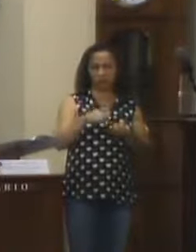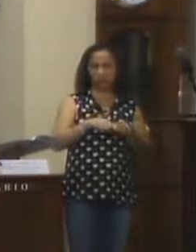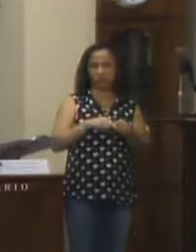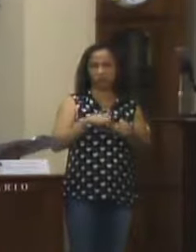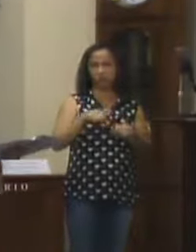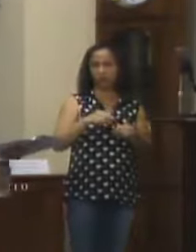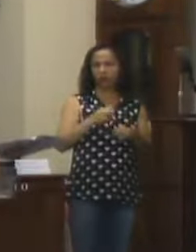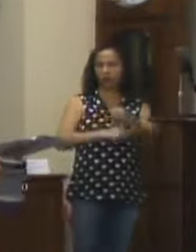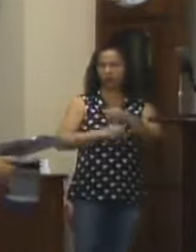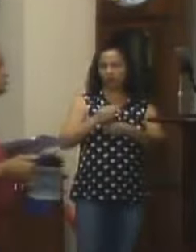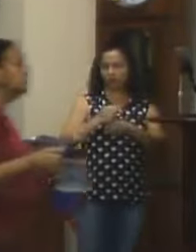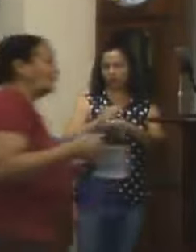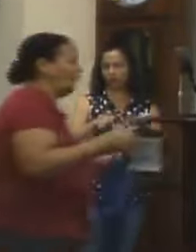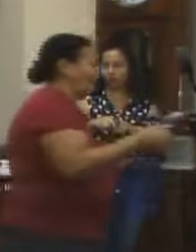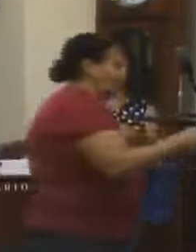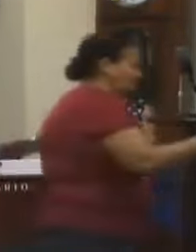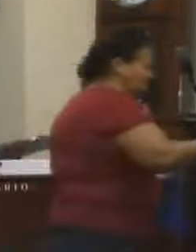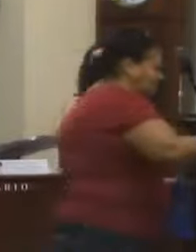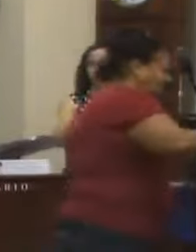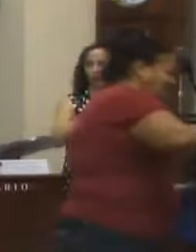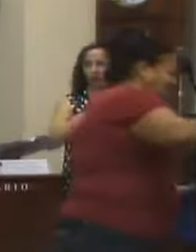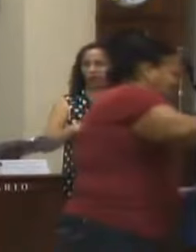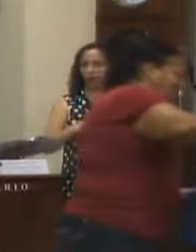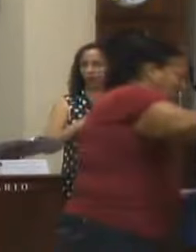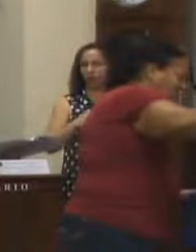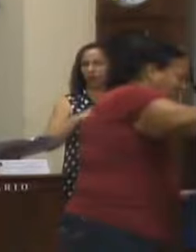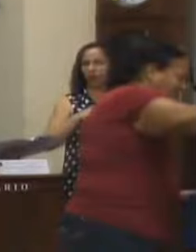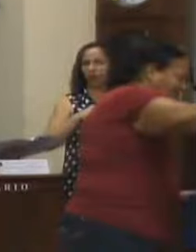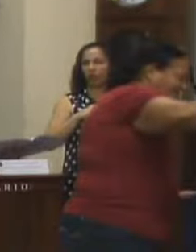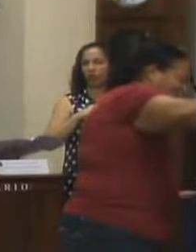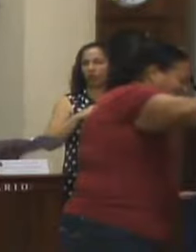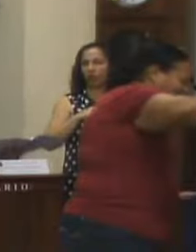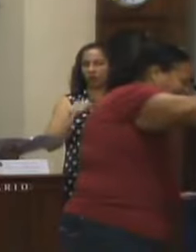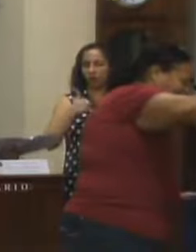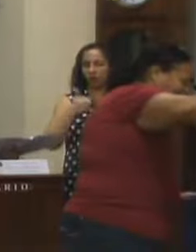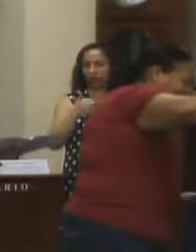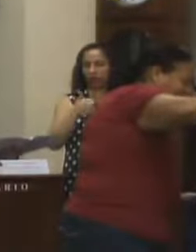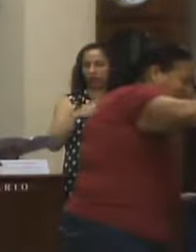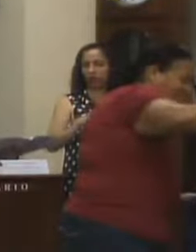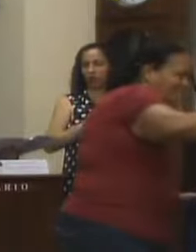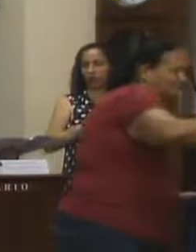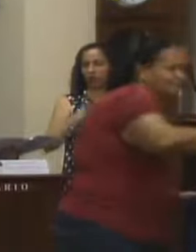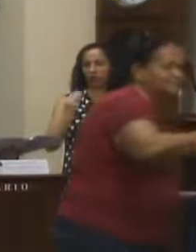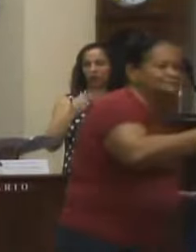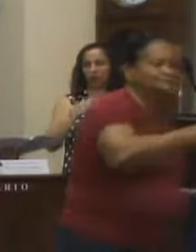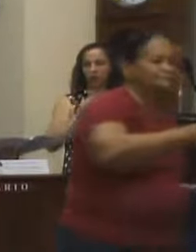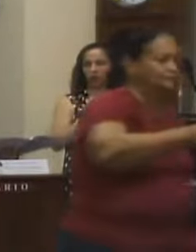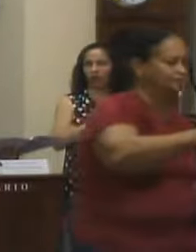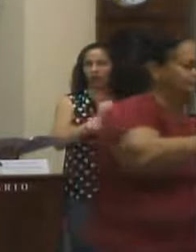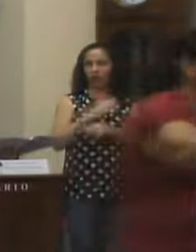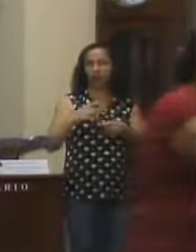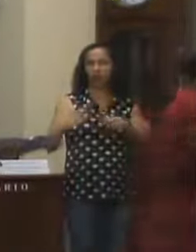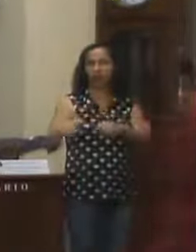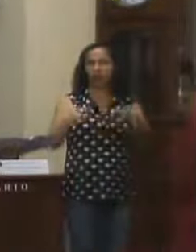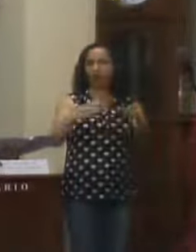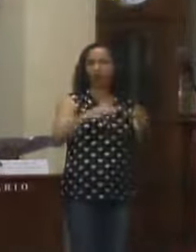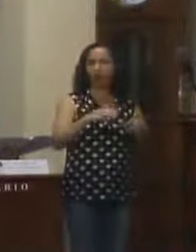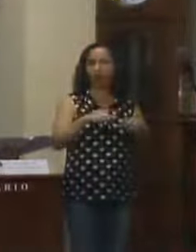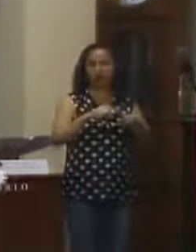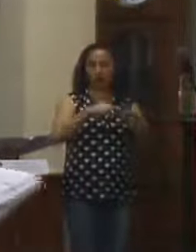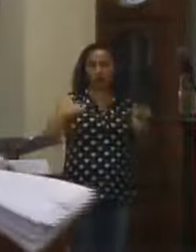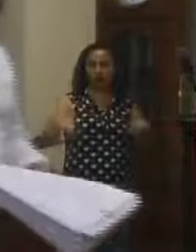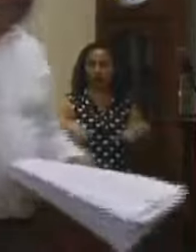2017 passa a ter a seguinte redação. Artigo 1º. Nas áreas de abrangência de estacionamento rotativo, em cada quadra, será demarcada